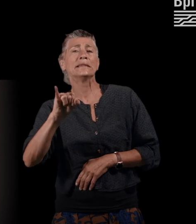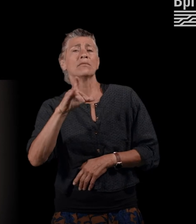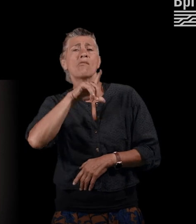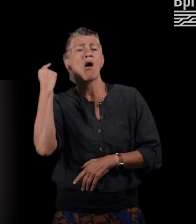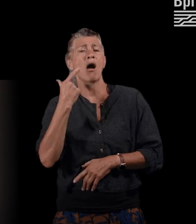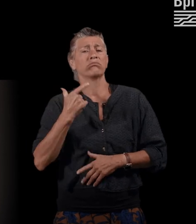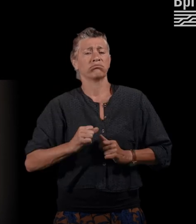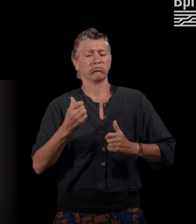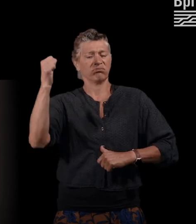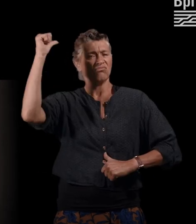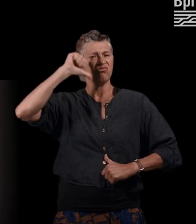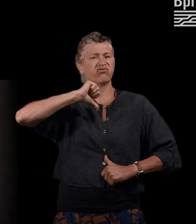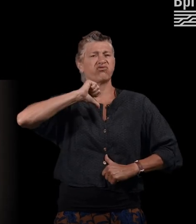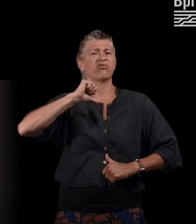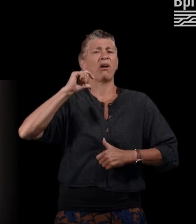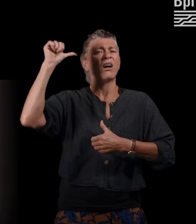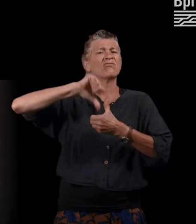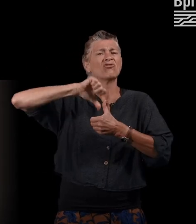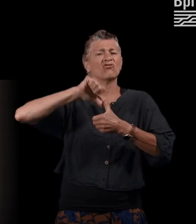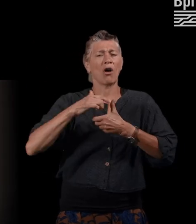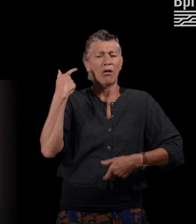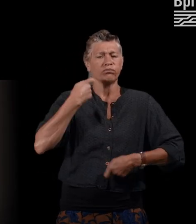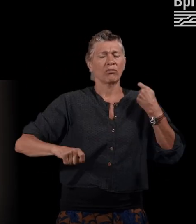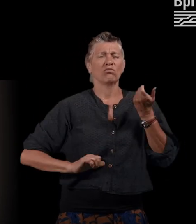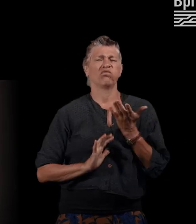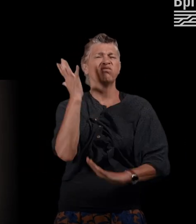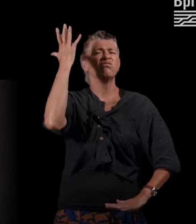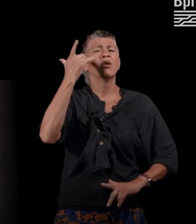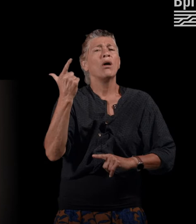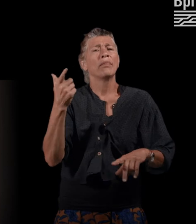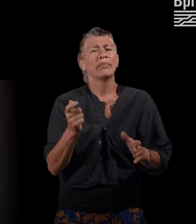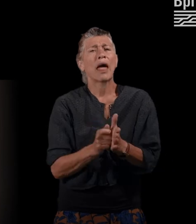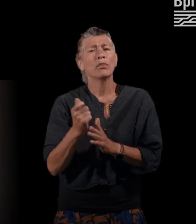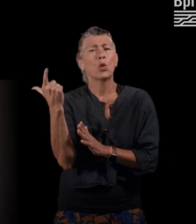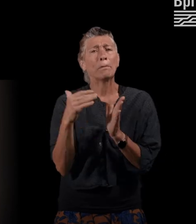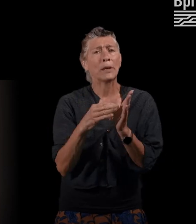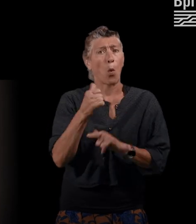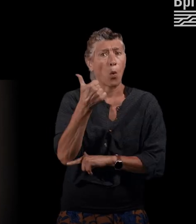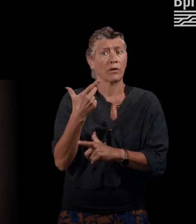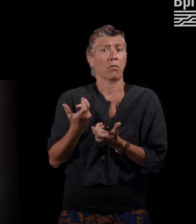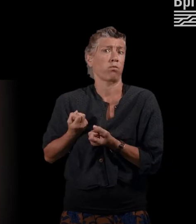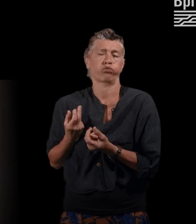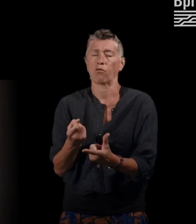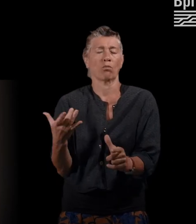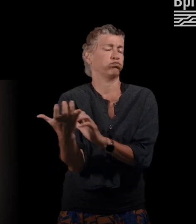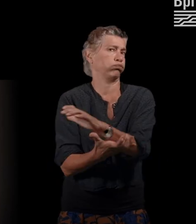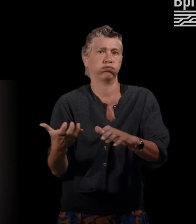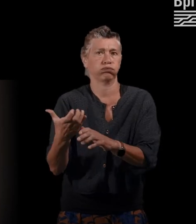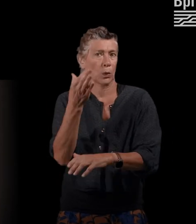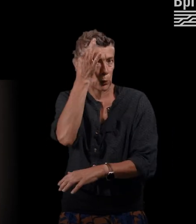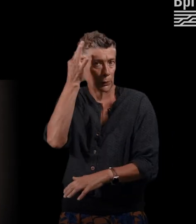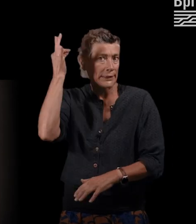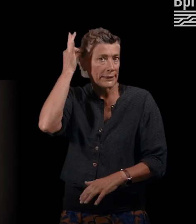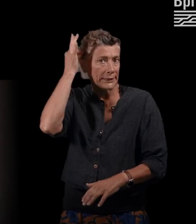qui est mort après s'être immolé en 2011, et cette mort a déclenché cette révolution tunisienne et par